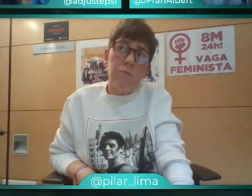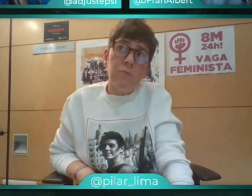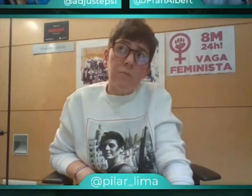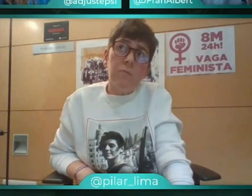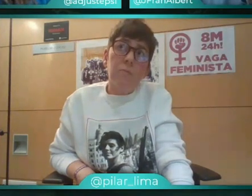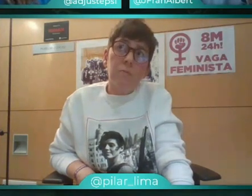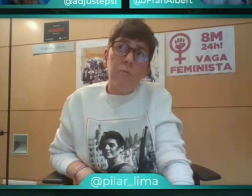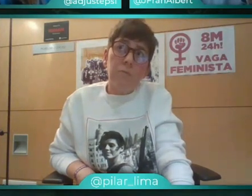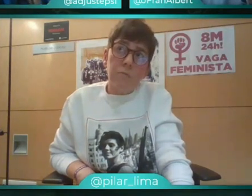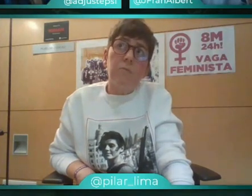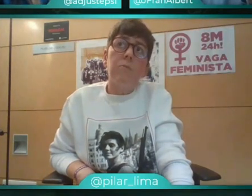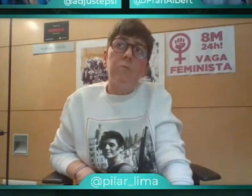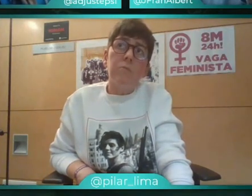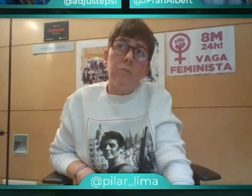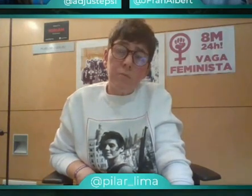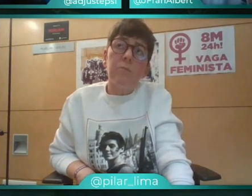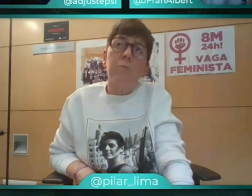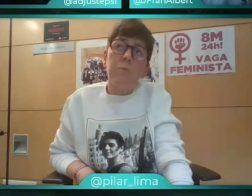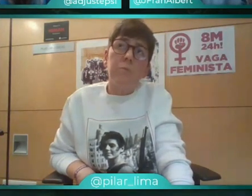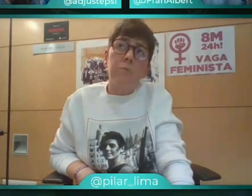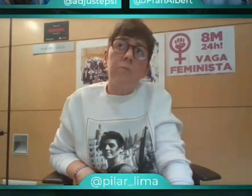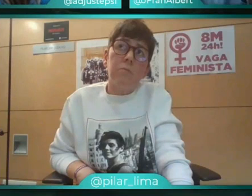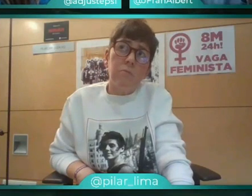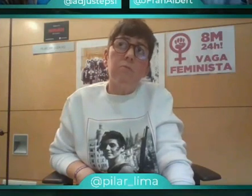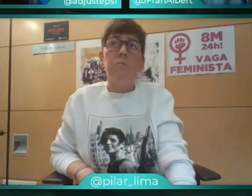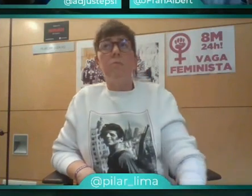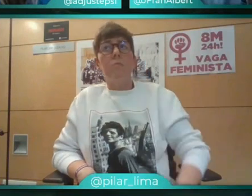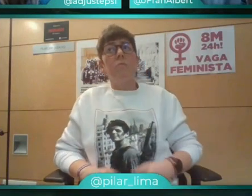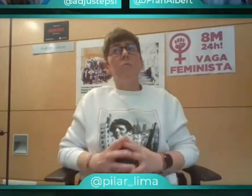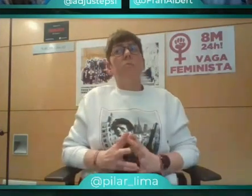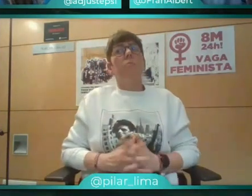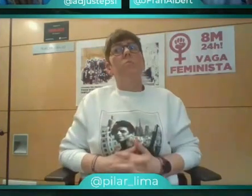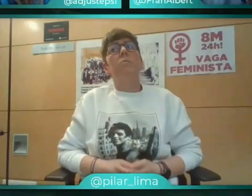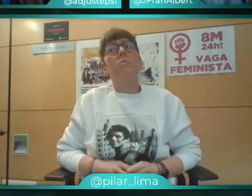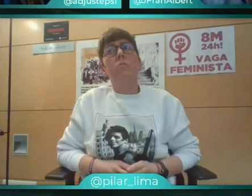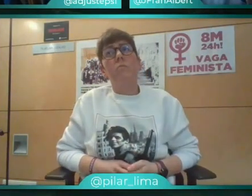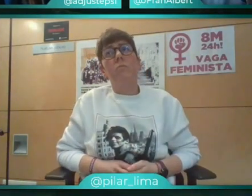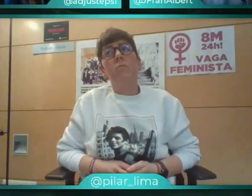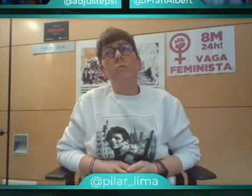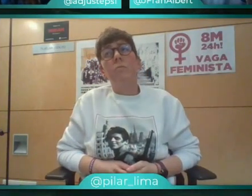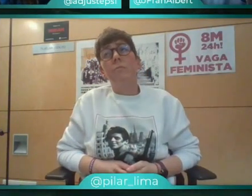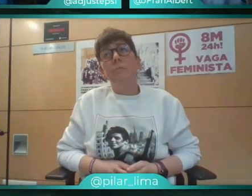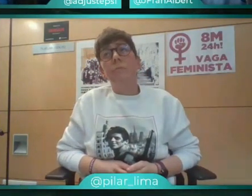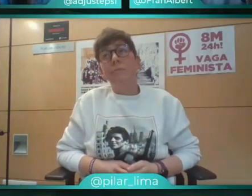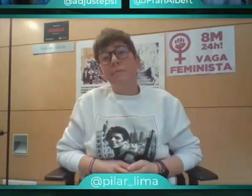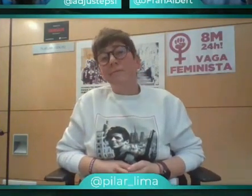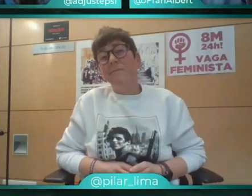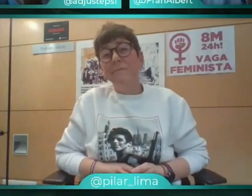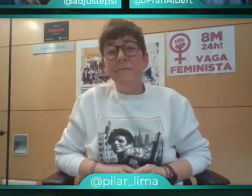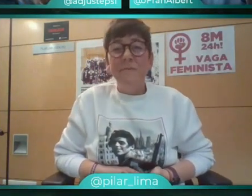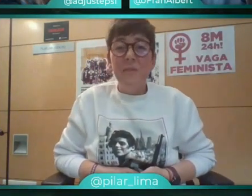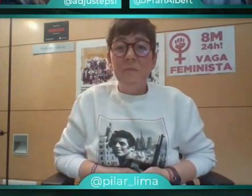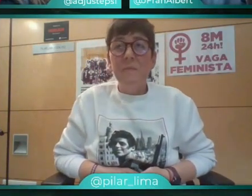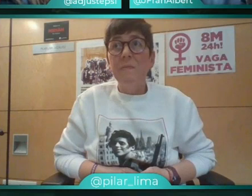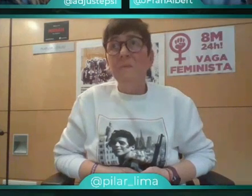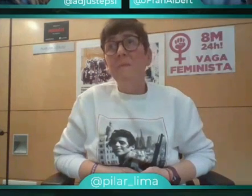parar todo esto encima es que eres un sensor eres un totalitario hombre cuando los diputados del Congreso